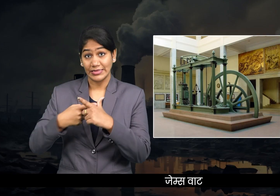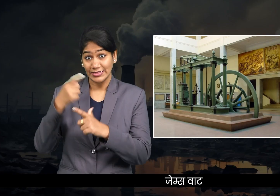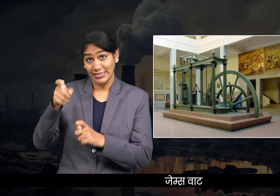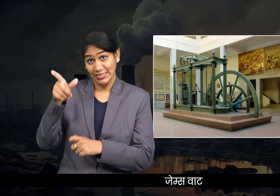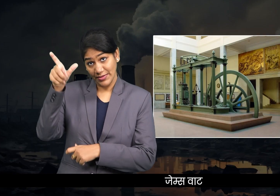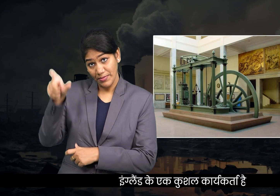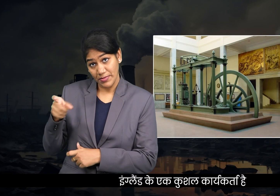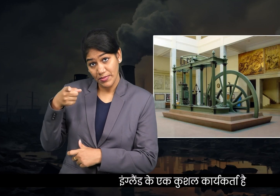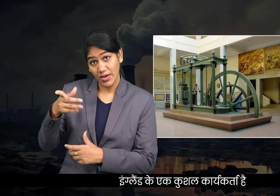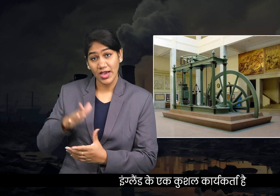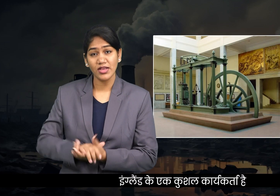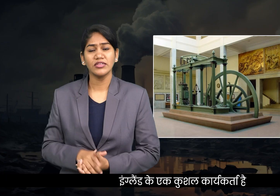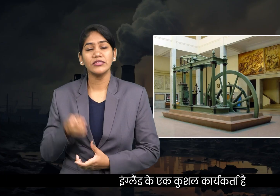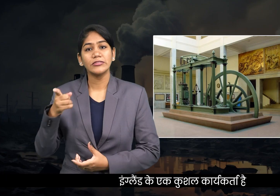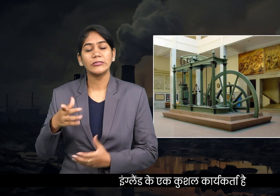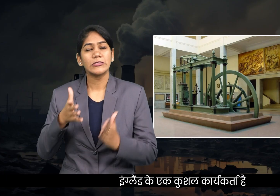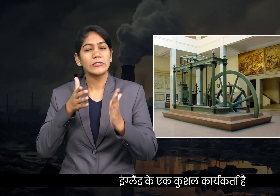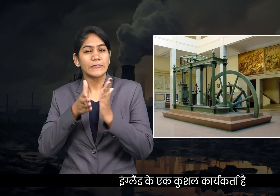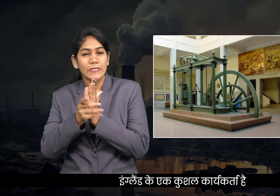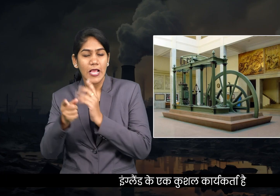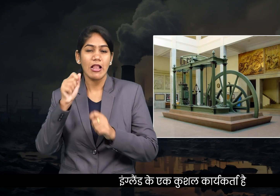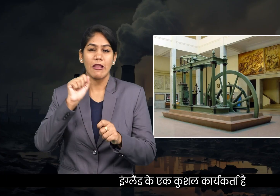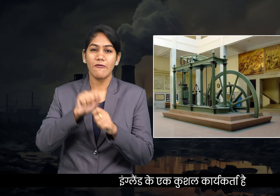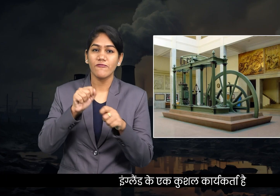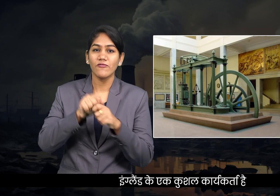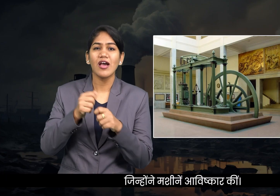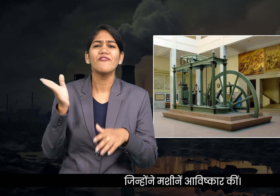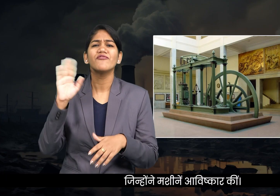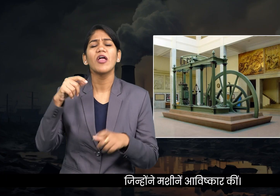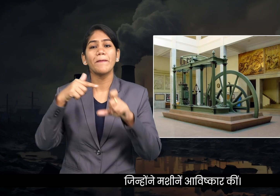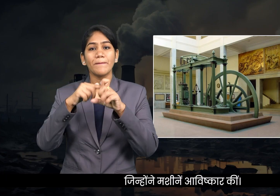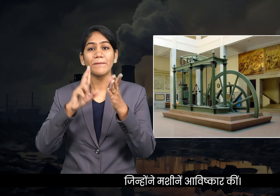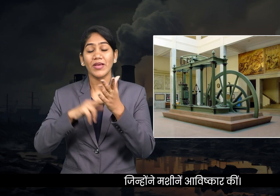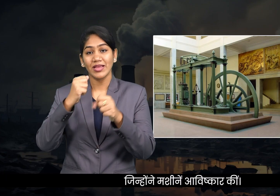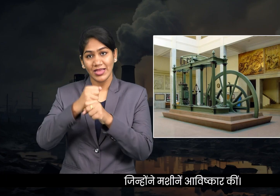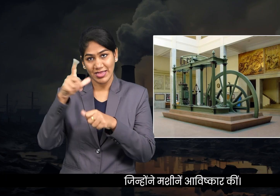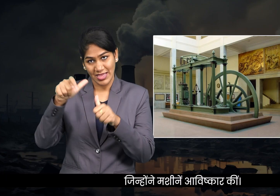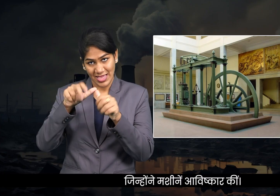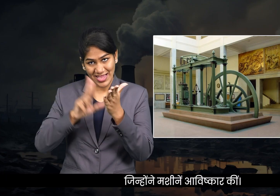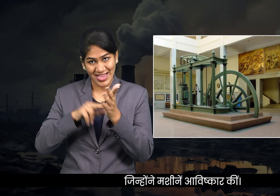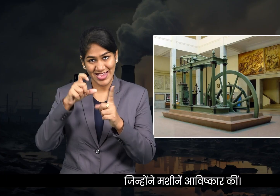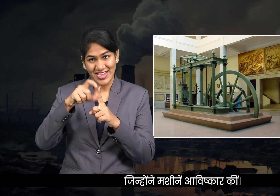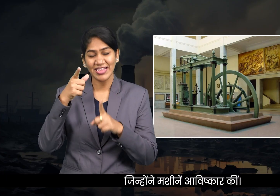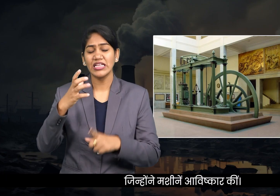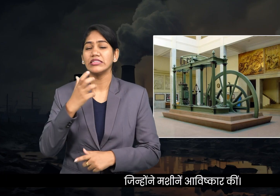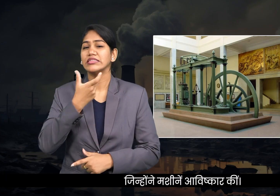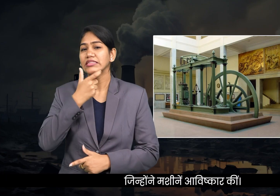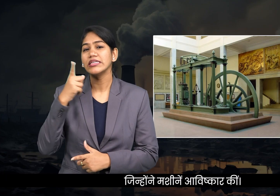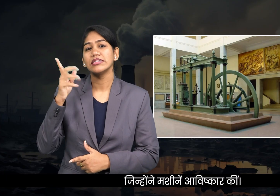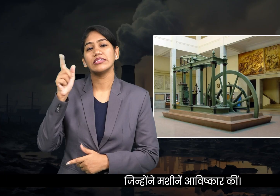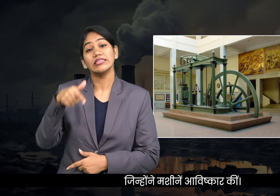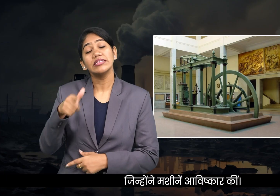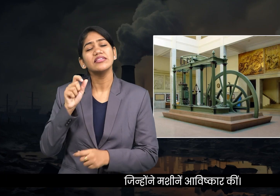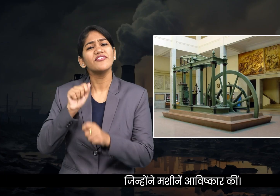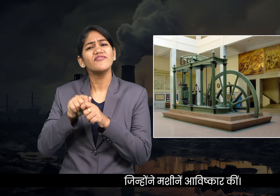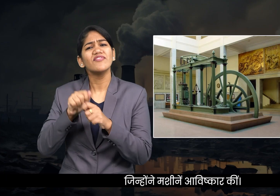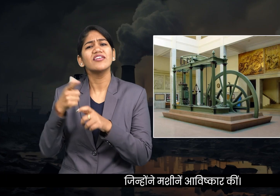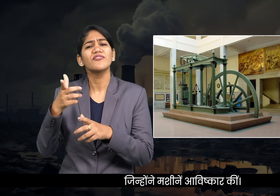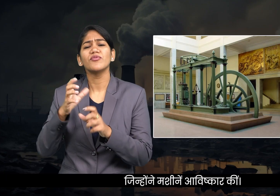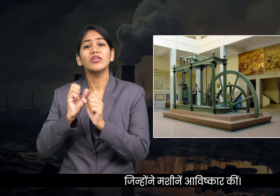जेम्स वॉट इंग्लैंड के एक कुशल कार्यकर्ता हैं, जिन्होंने मशीनों का आविष्कार किया।